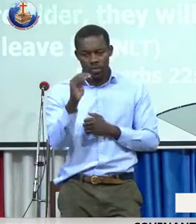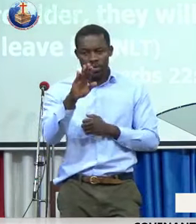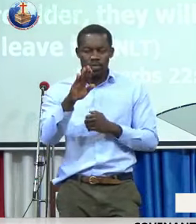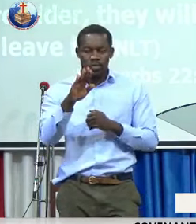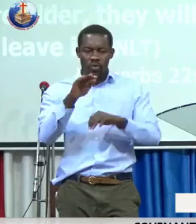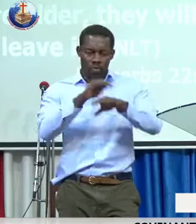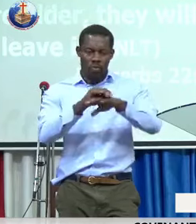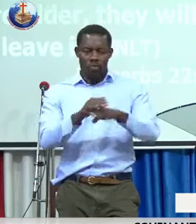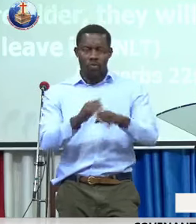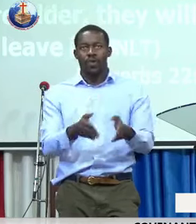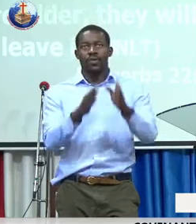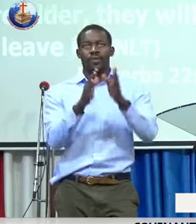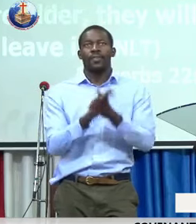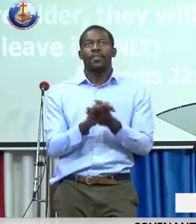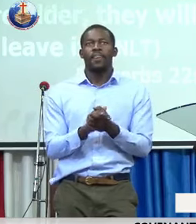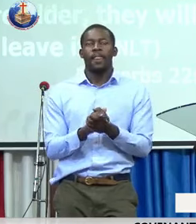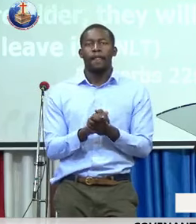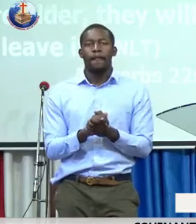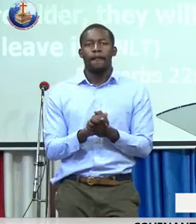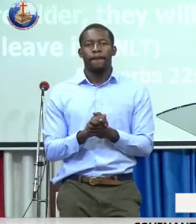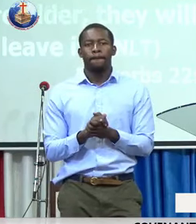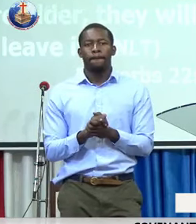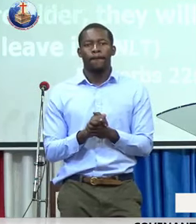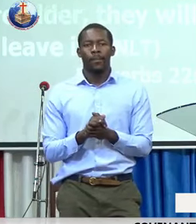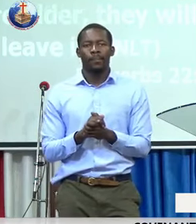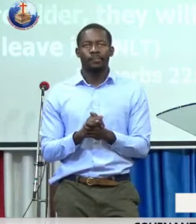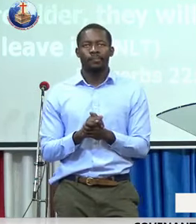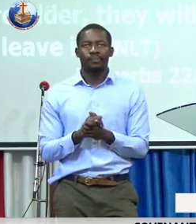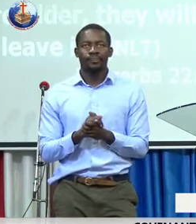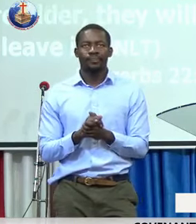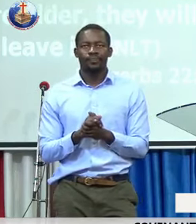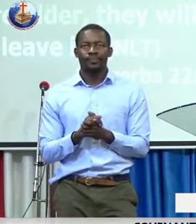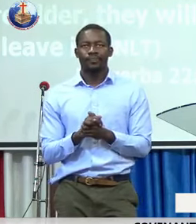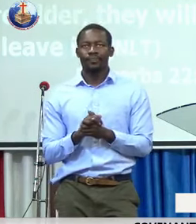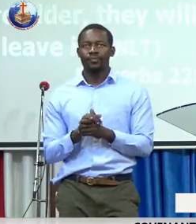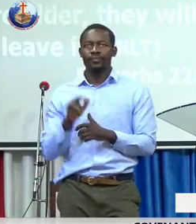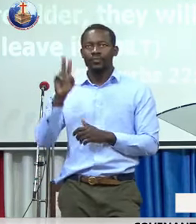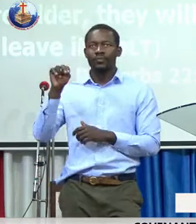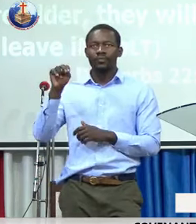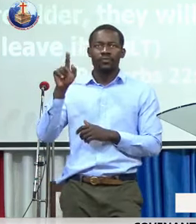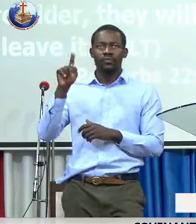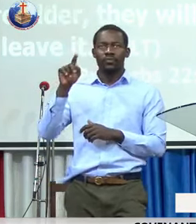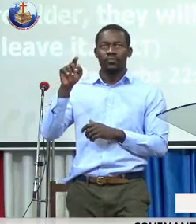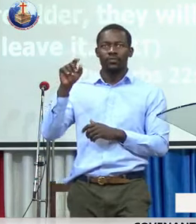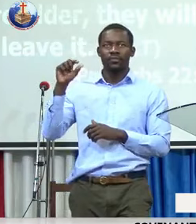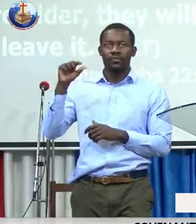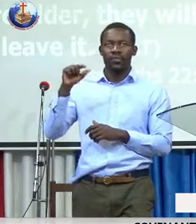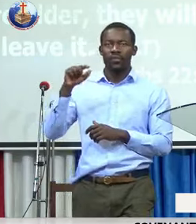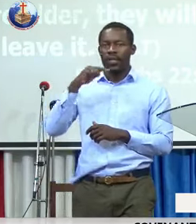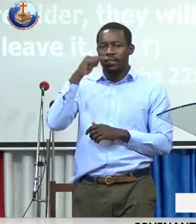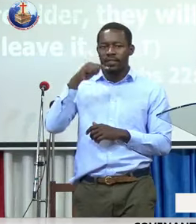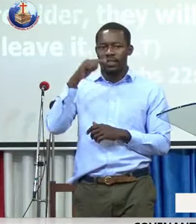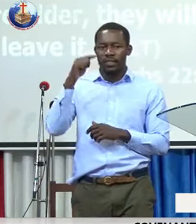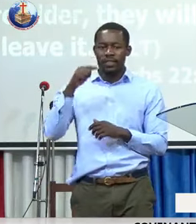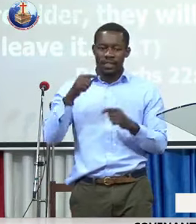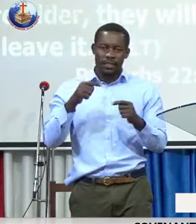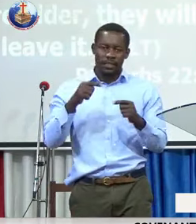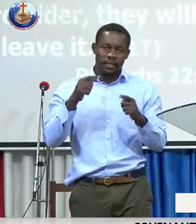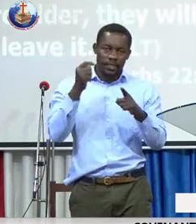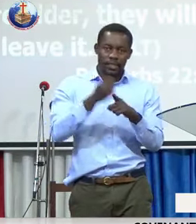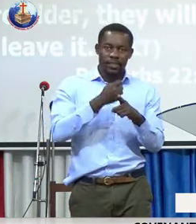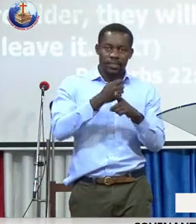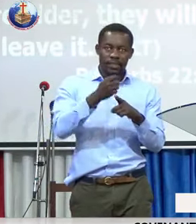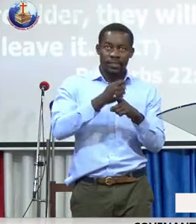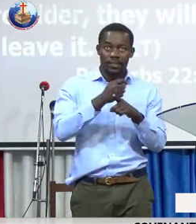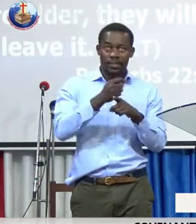ifayo. And I think it is NKJV that says instruct or train your children in